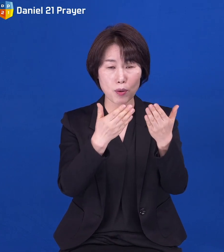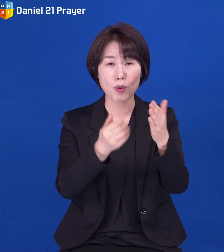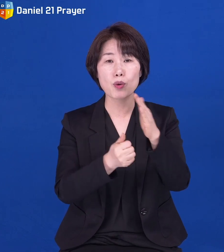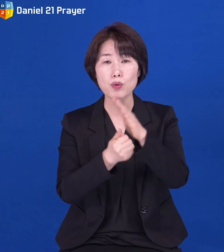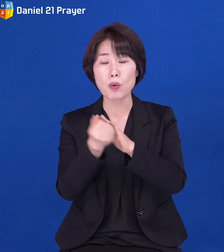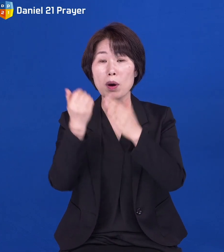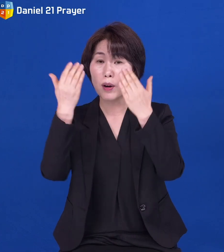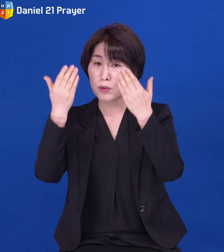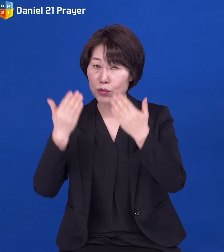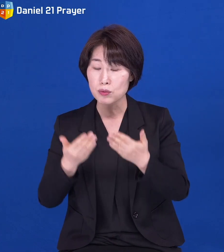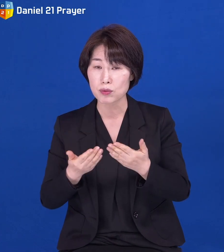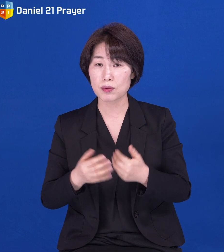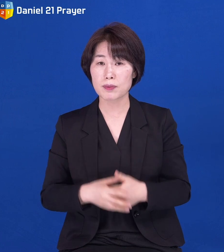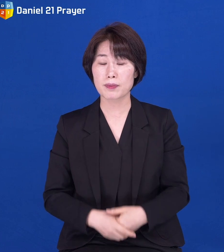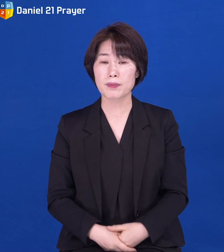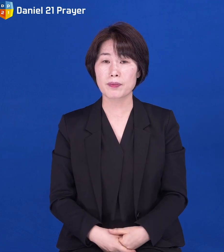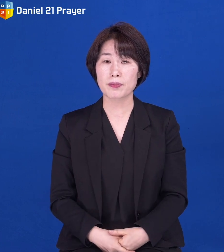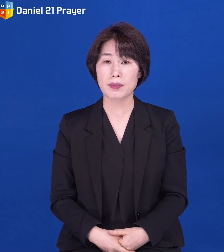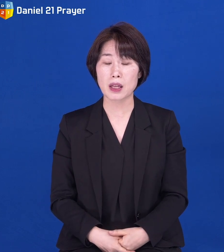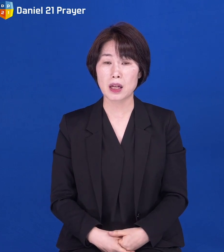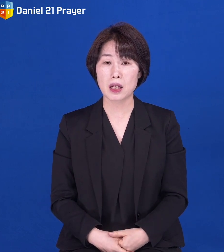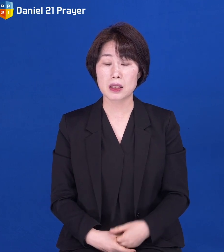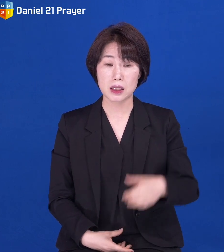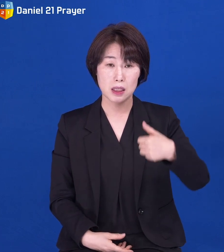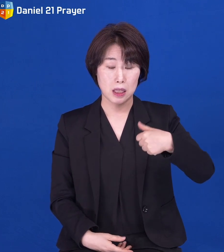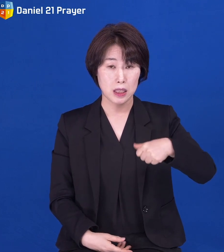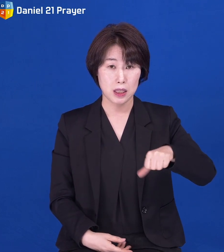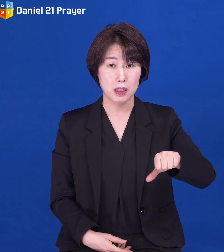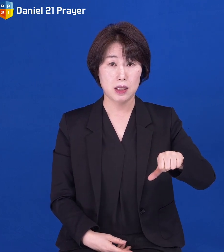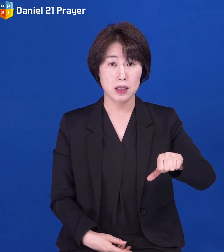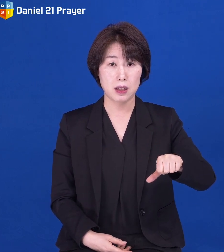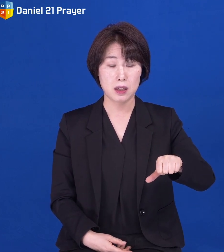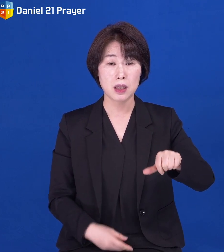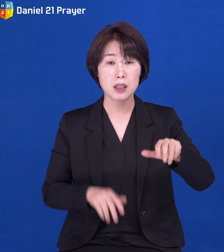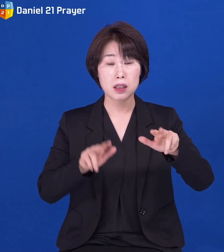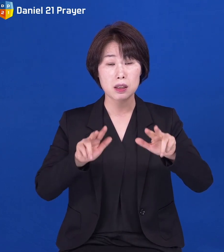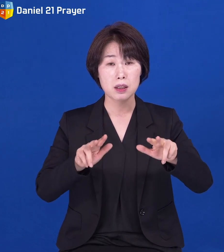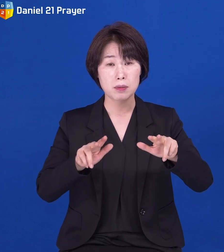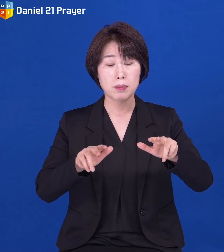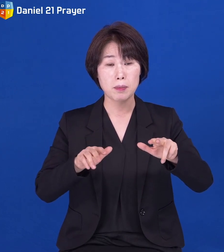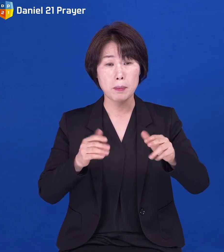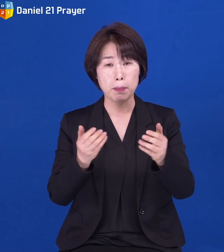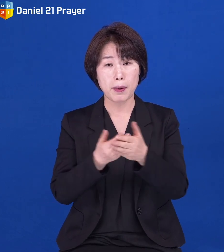그 말씀도 들었는데 아직도 저희 미니가 좋아지지 않는 거예요.